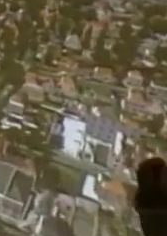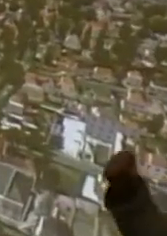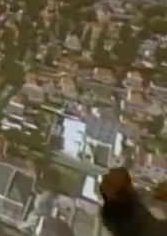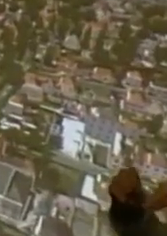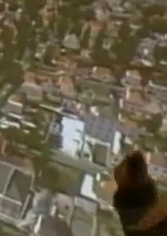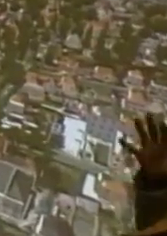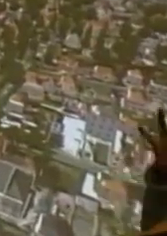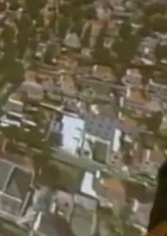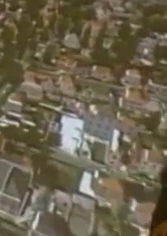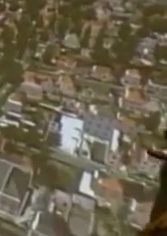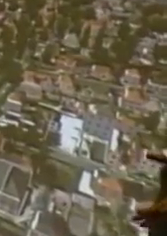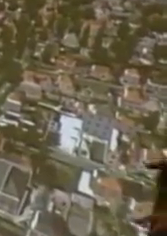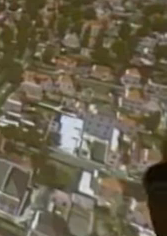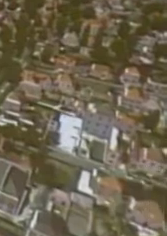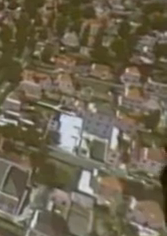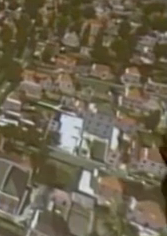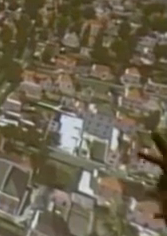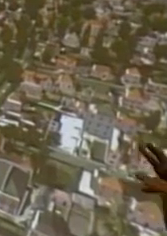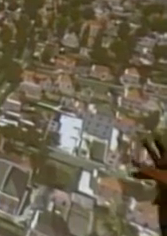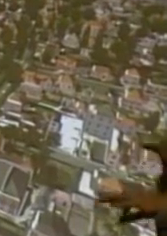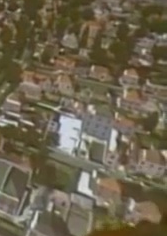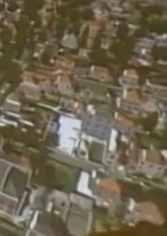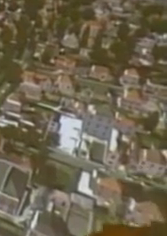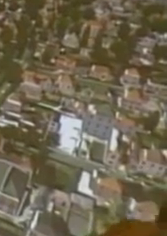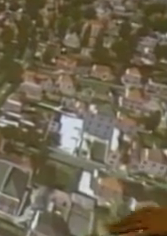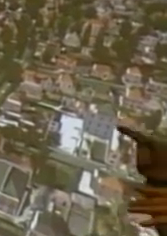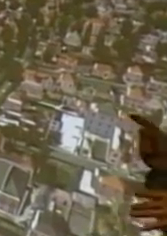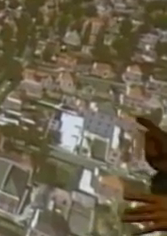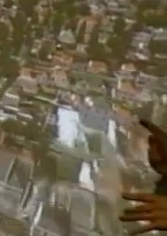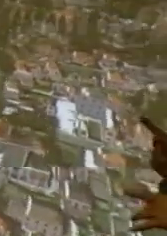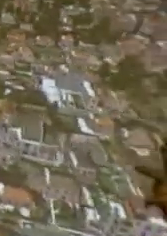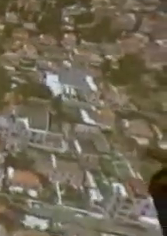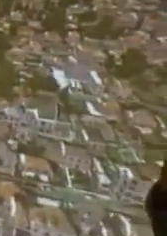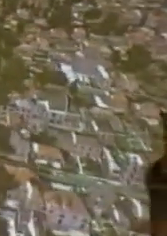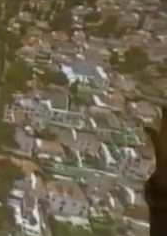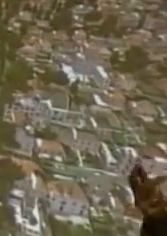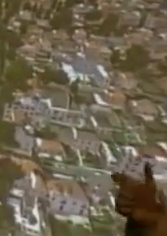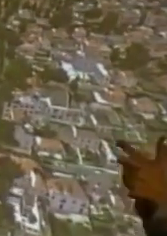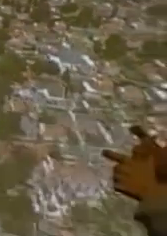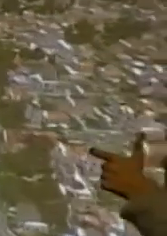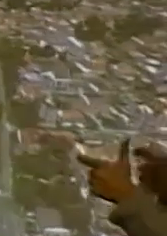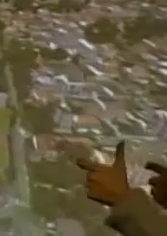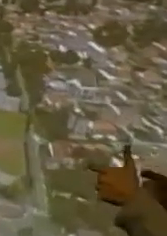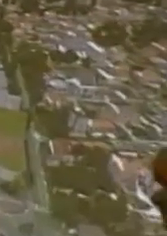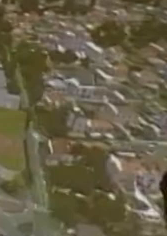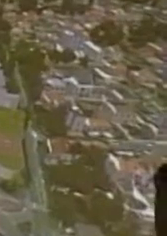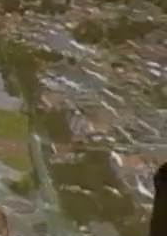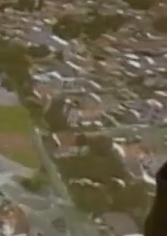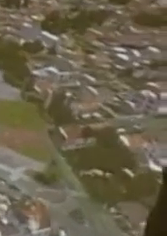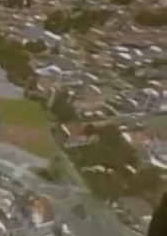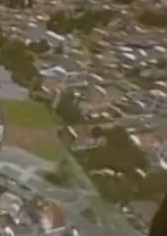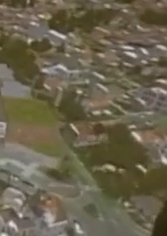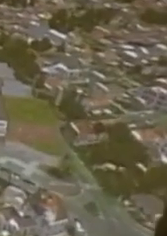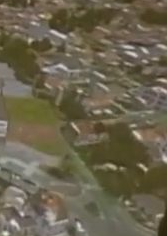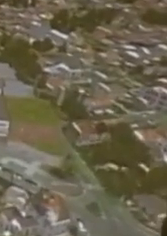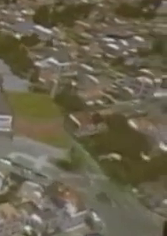usages. Le fameux gymnase qui était là, qui était tout petit, se retrouve en fait multiplié par 3. Au-delà des heures d'ouverture du collège, c'est les Aulnaysiens qui